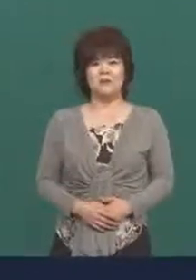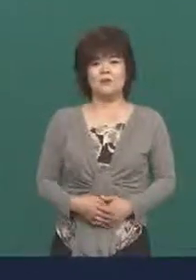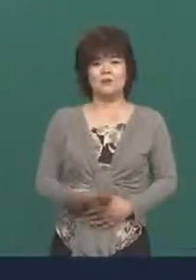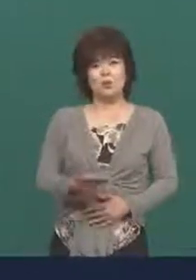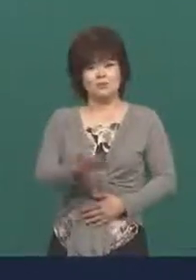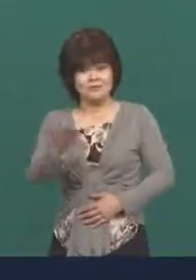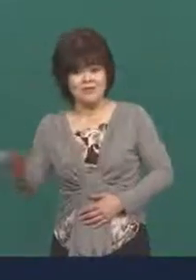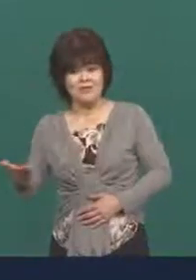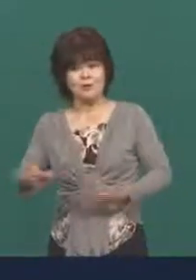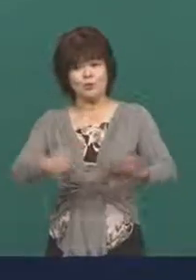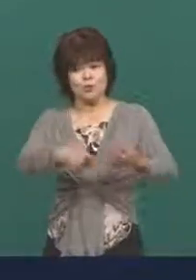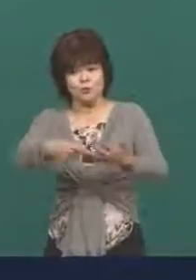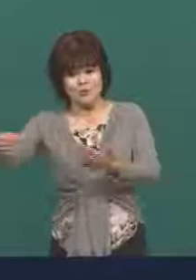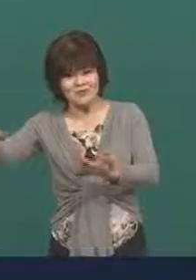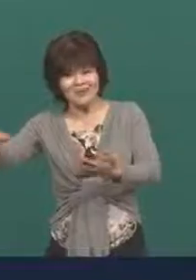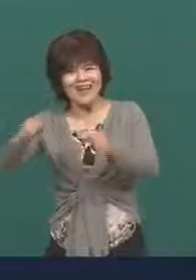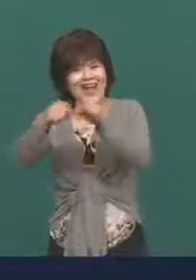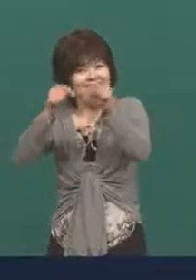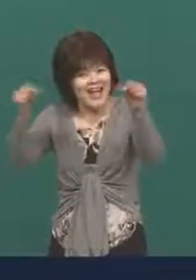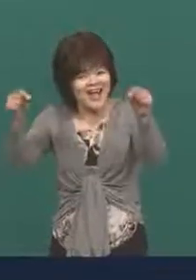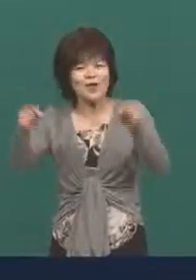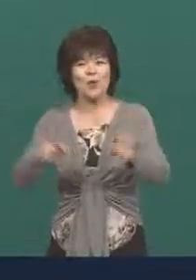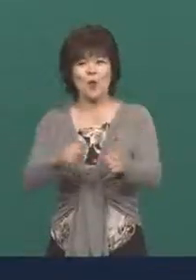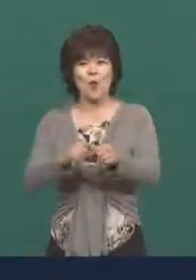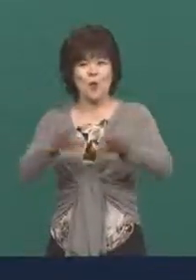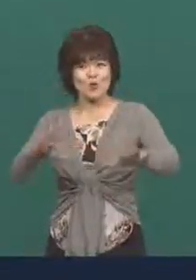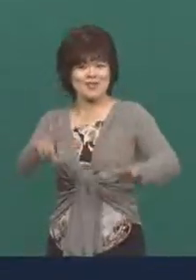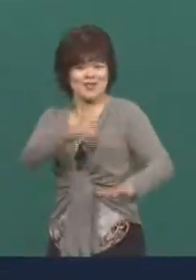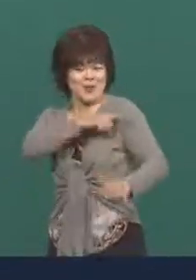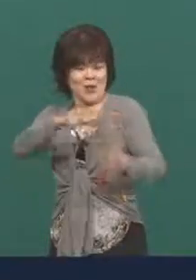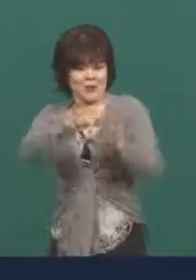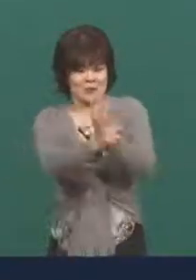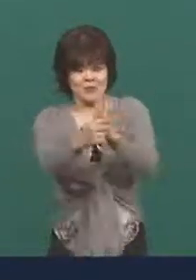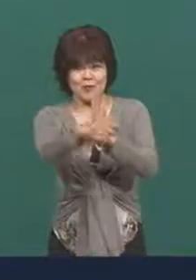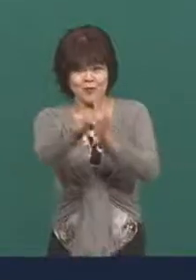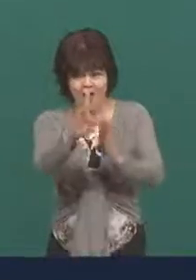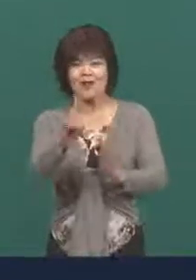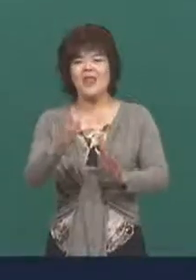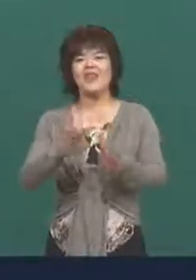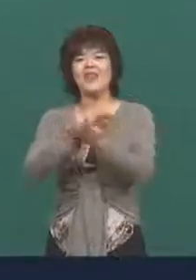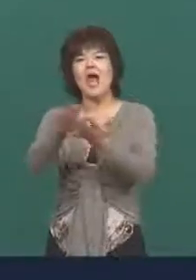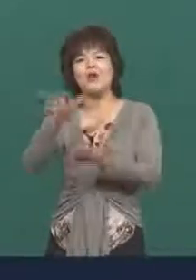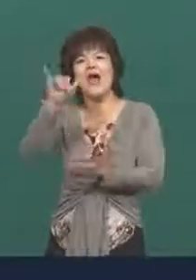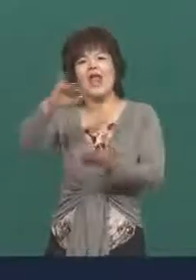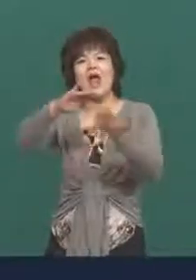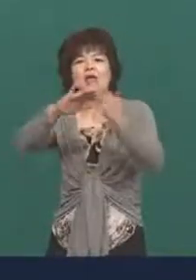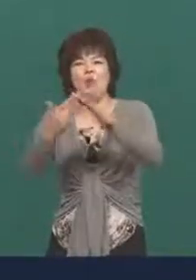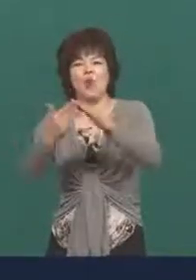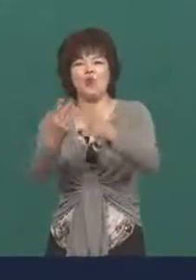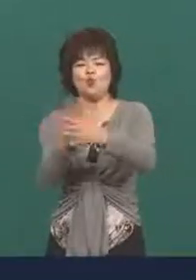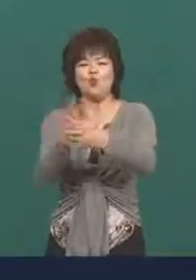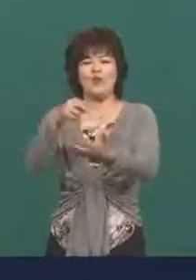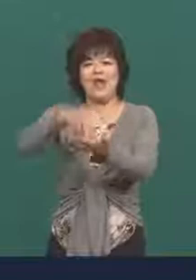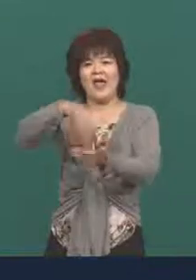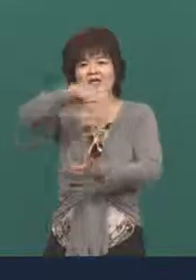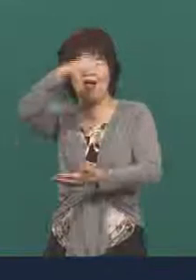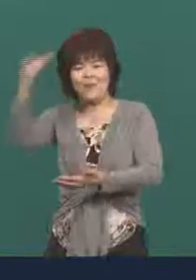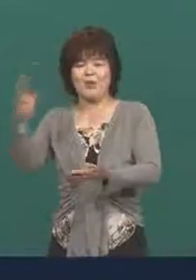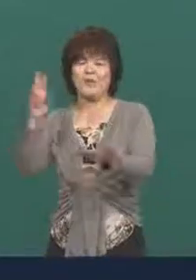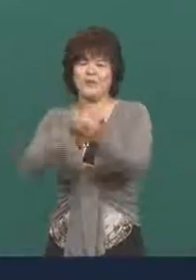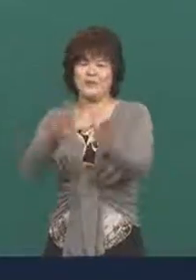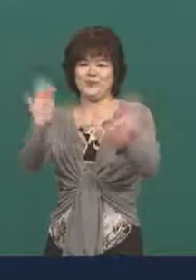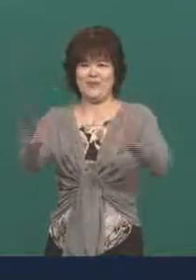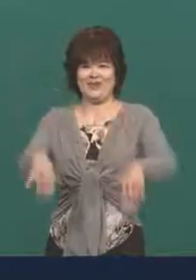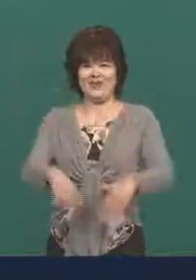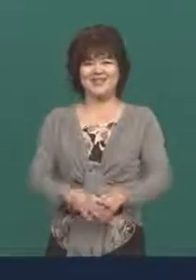ました。そしてくじ取りの結果、今年の一番くじは玉屋町の湯立